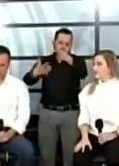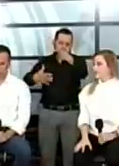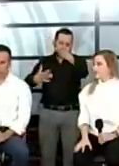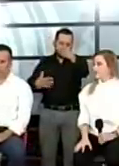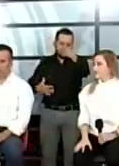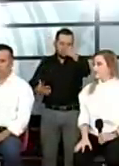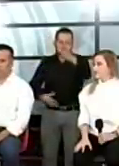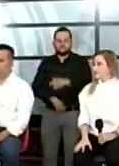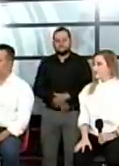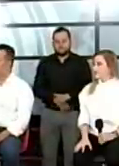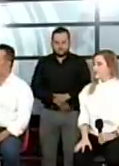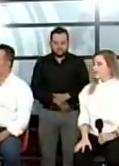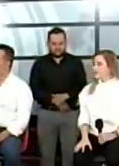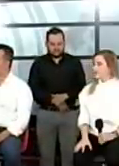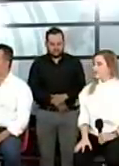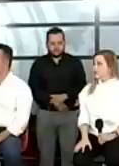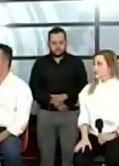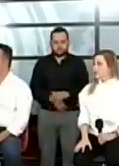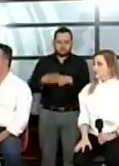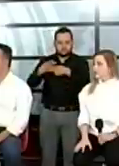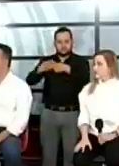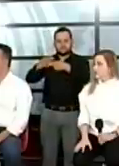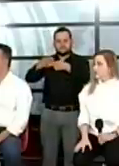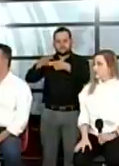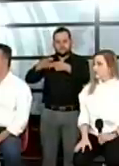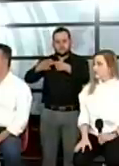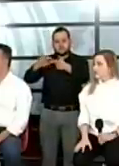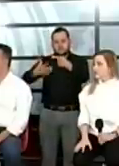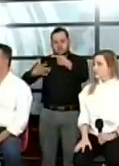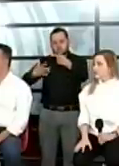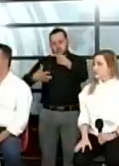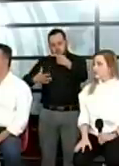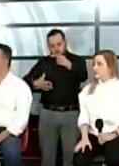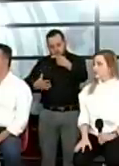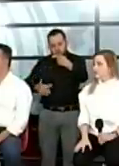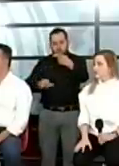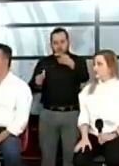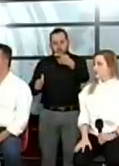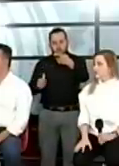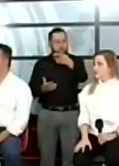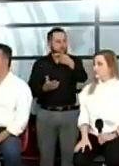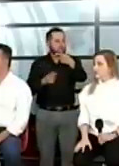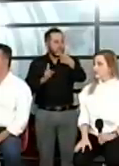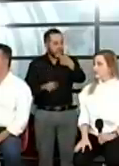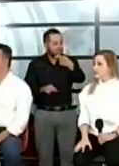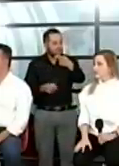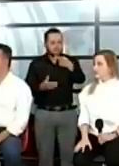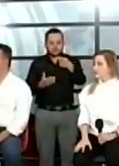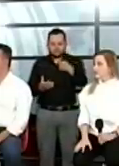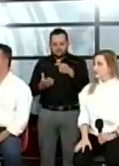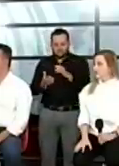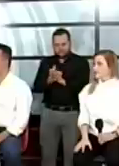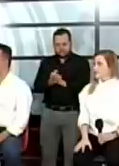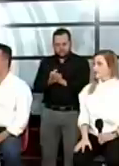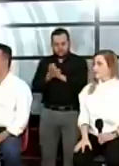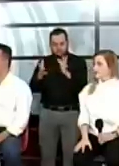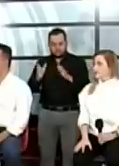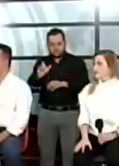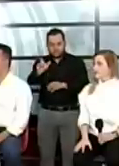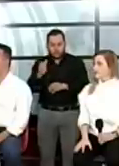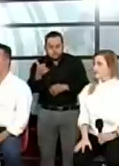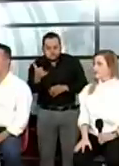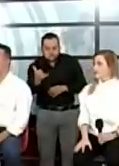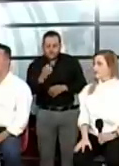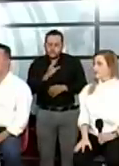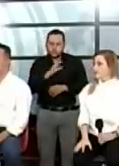Restrepo. Álvaro Restrepo. Javier Arjadis. Juan Carlos González. Carlos Alfredo Crova, ya. Espéreme, yo saludo a una personita que hay conectada